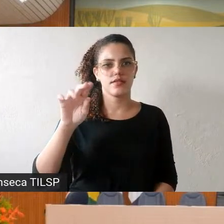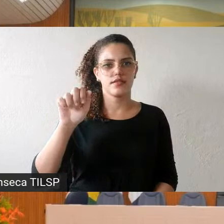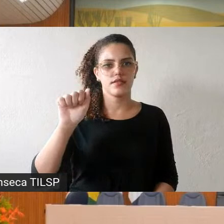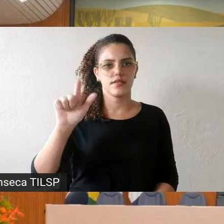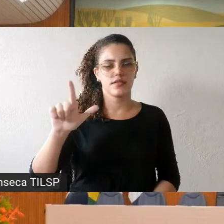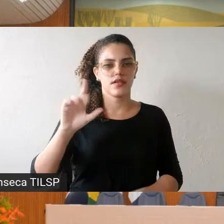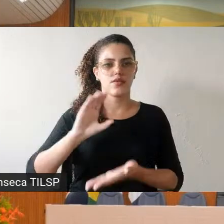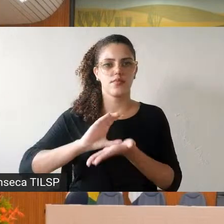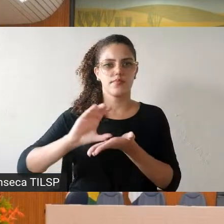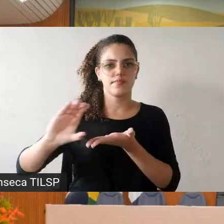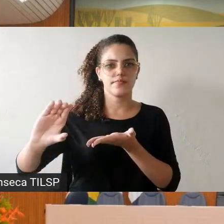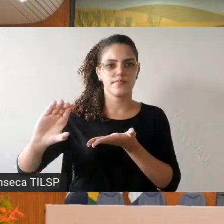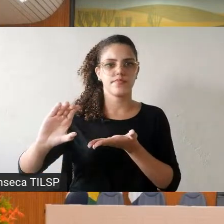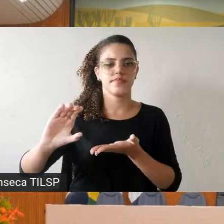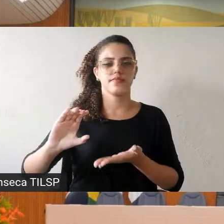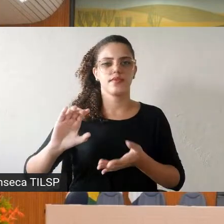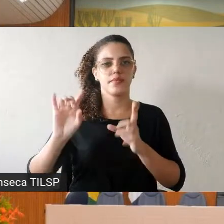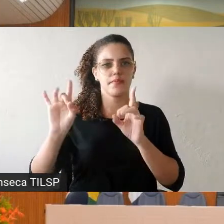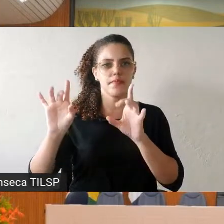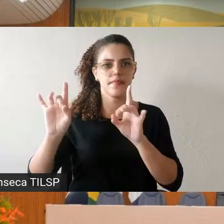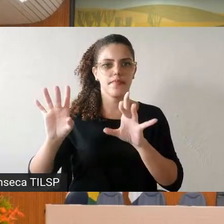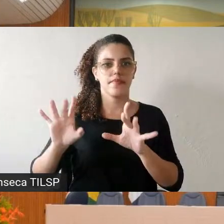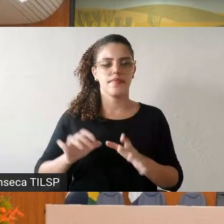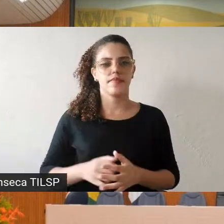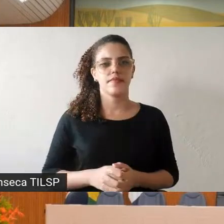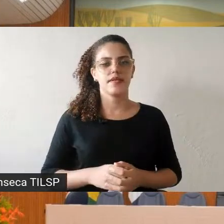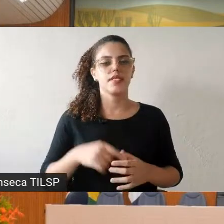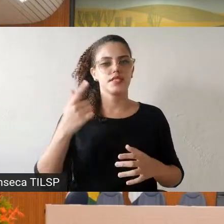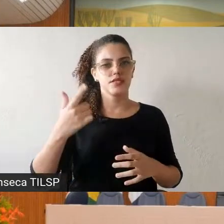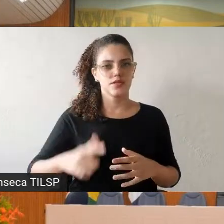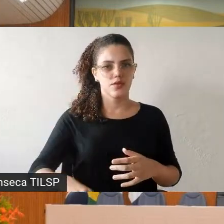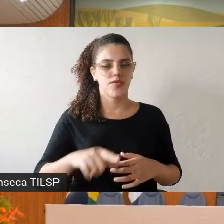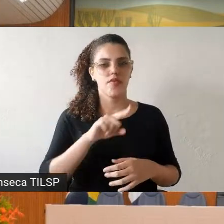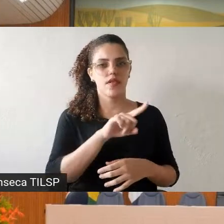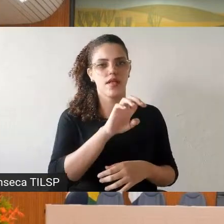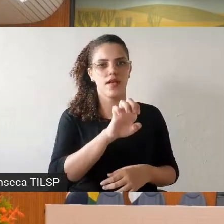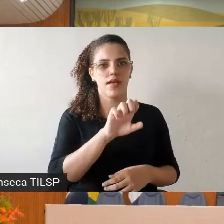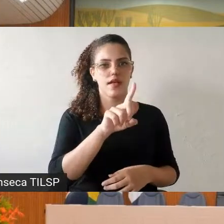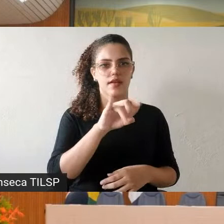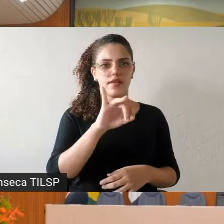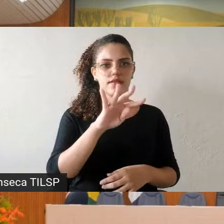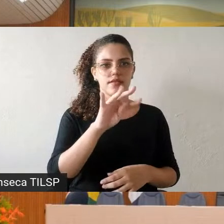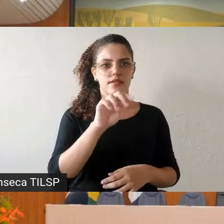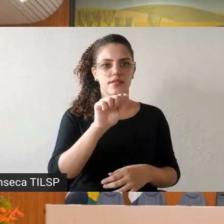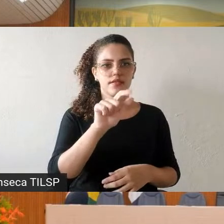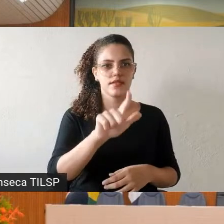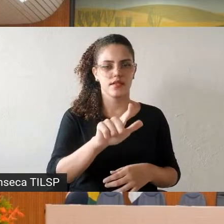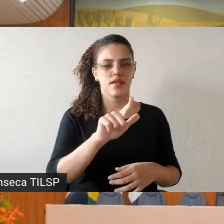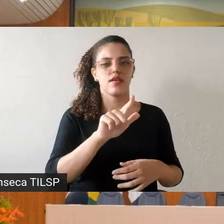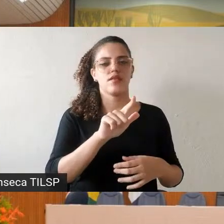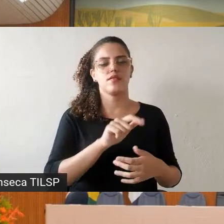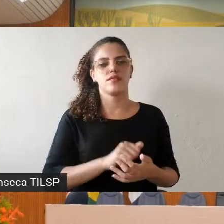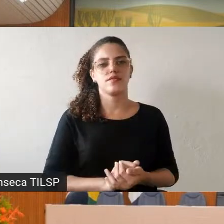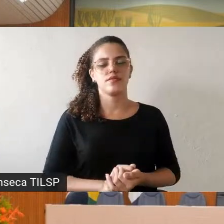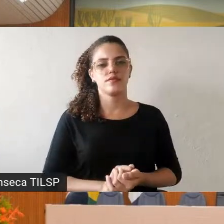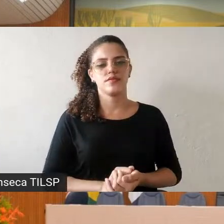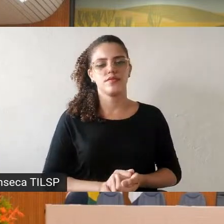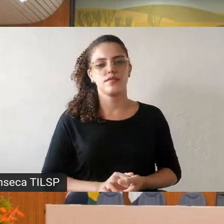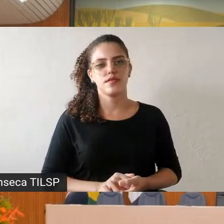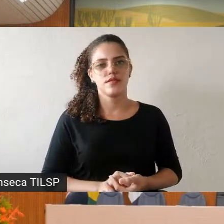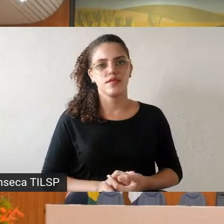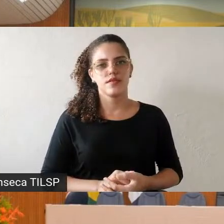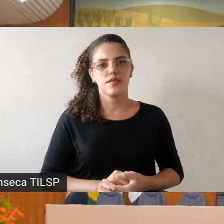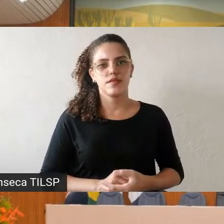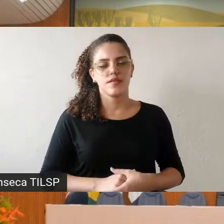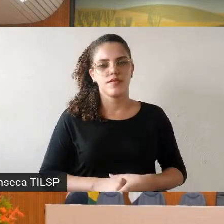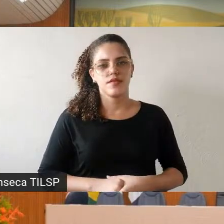iremos reabrir esses editais, repetindo o Programa de Apoio Ingressante, o Programa de Residência Universitária e